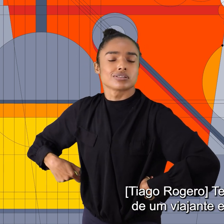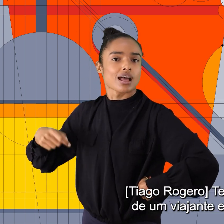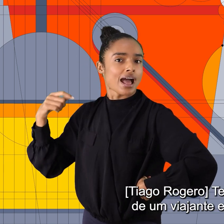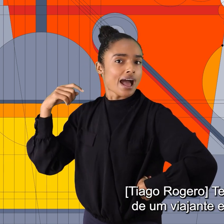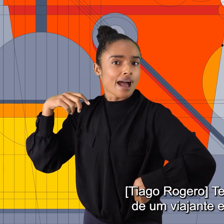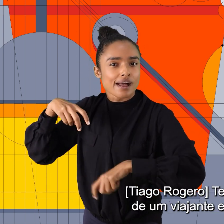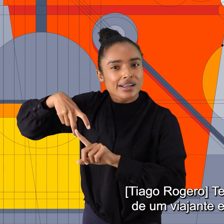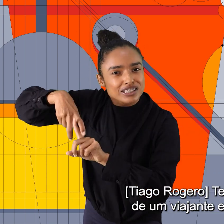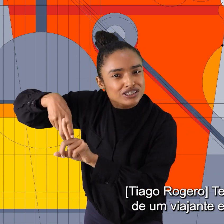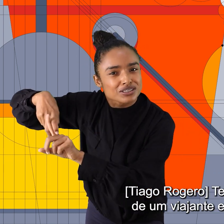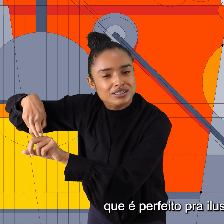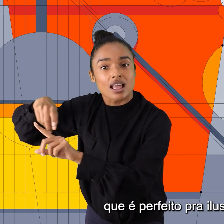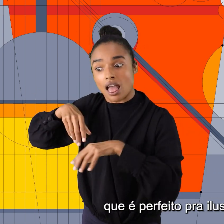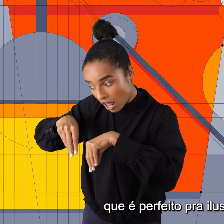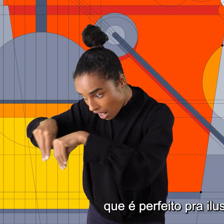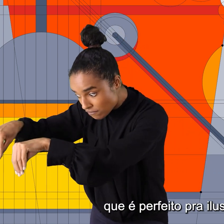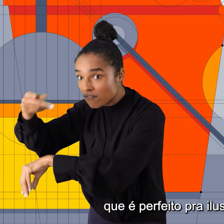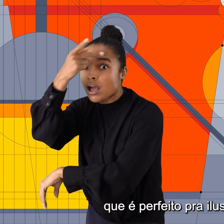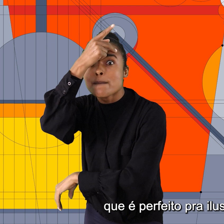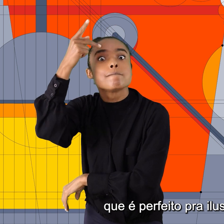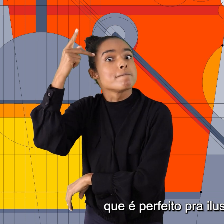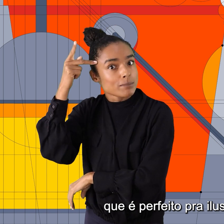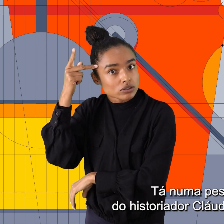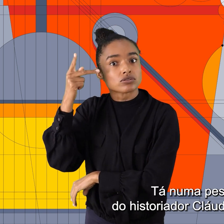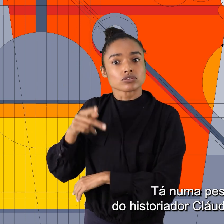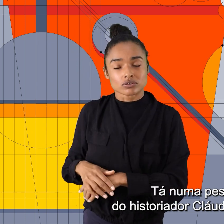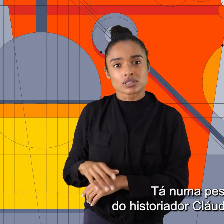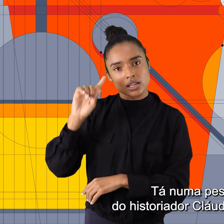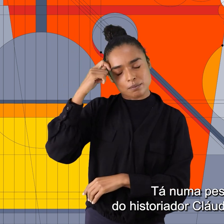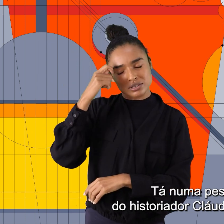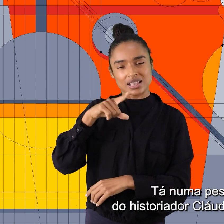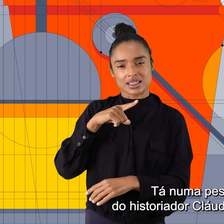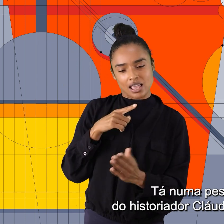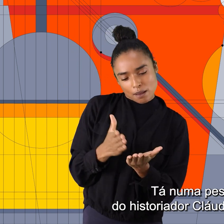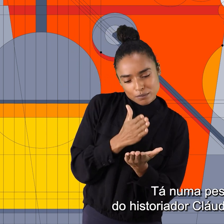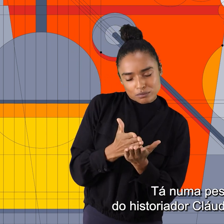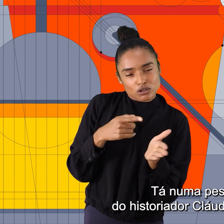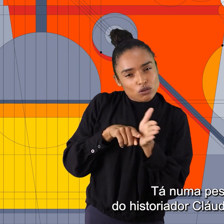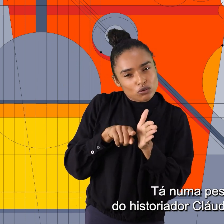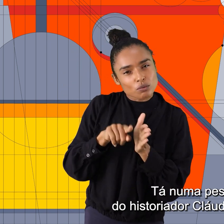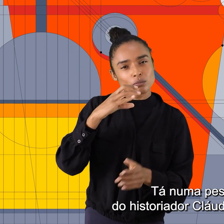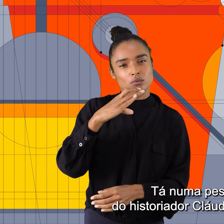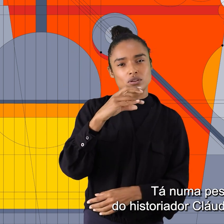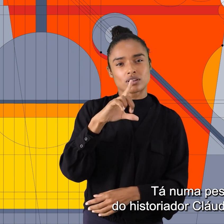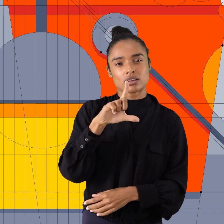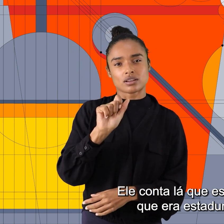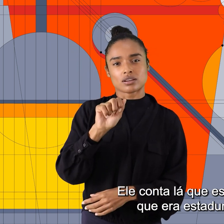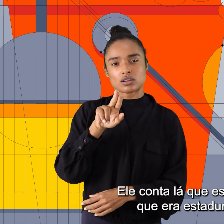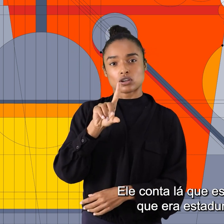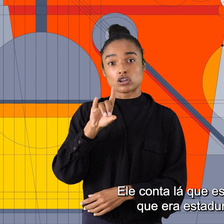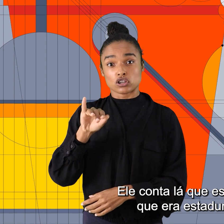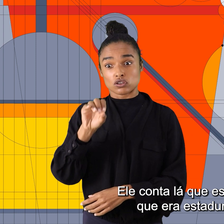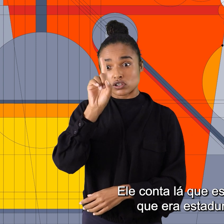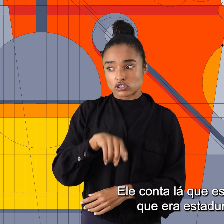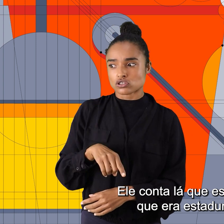um relato de um viajante específico que é perfeito para ilustrar tudo isso. Está numa pesquisa do historiador Cláudio Honorato. Ele conta